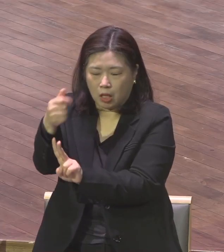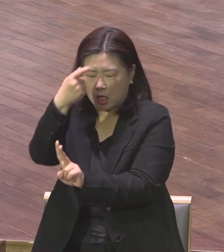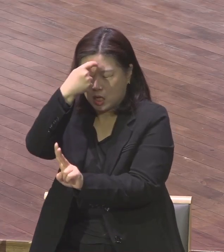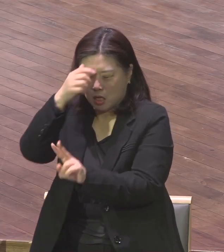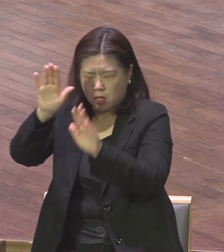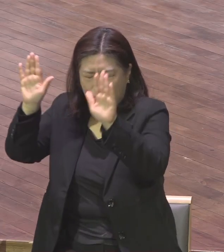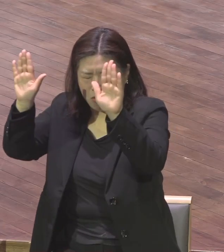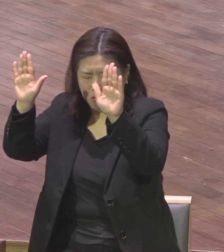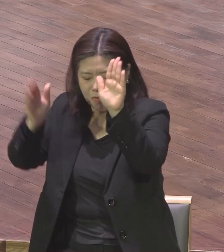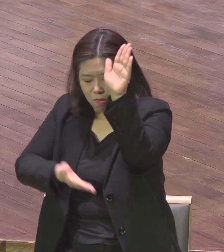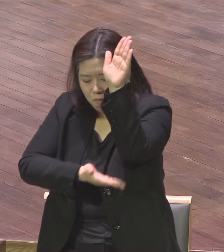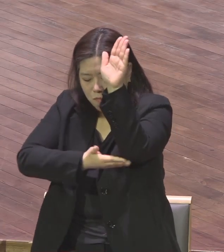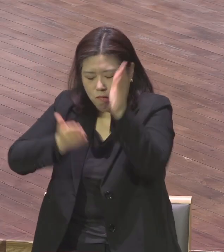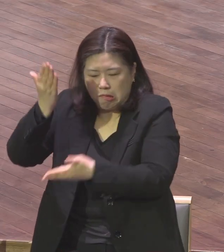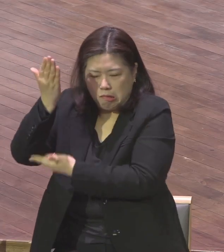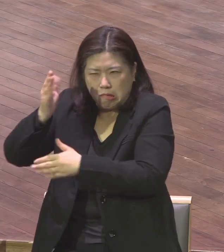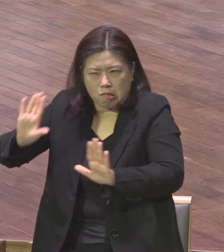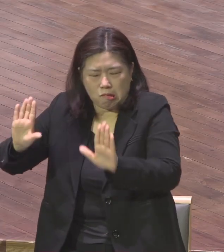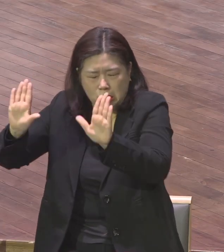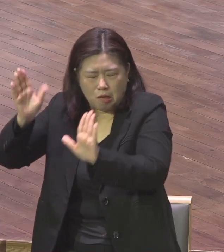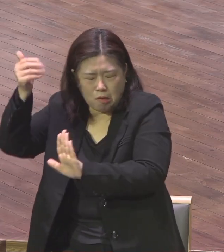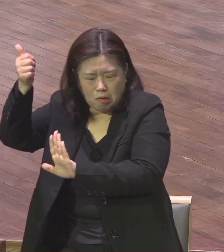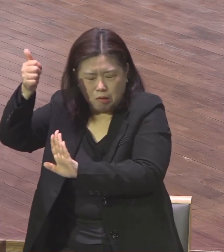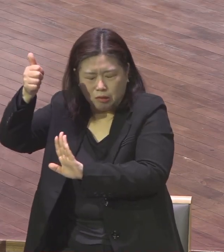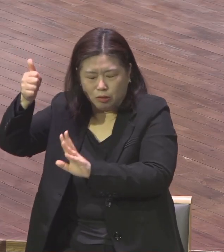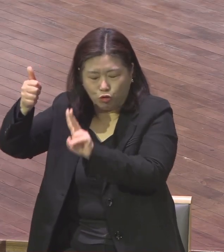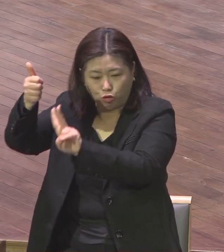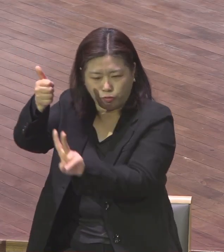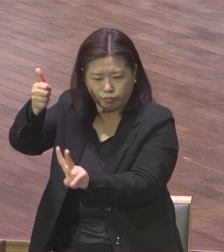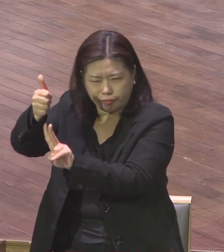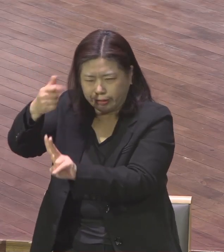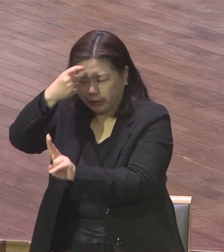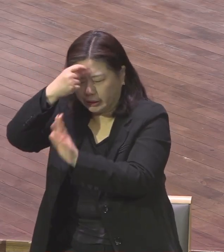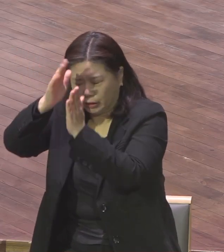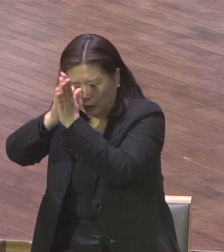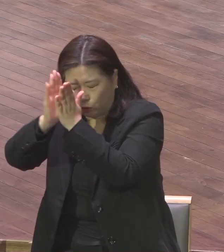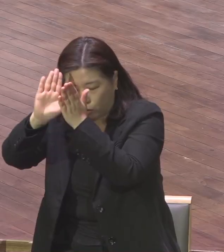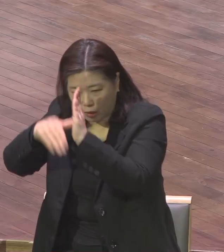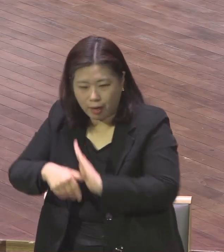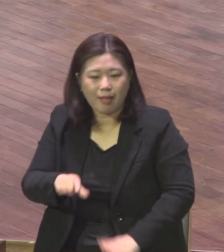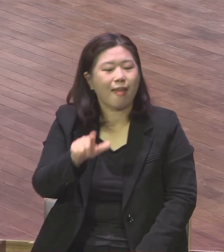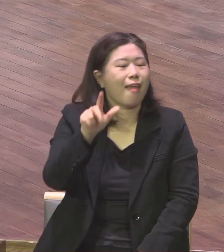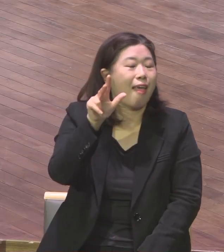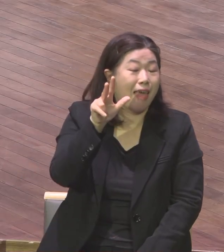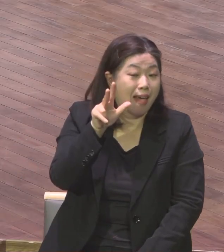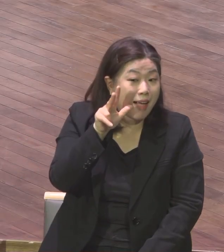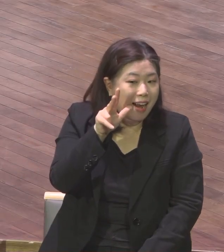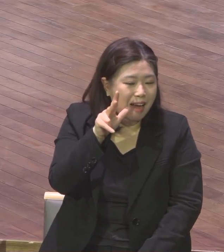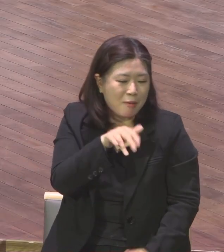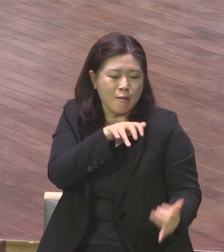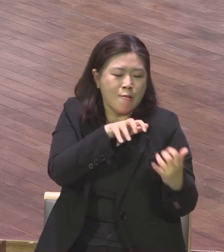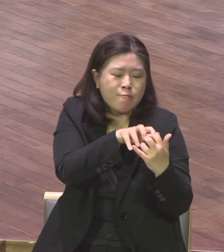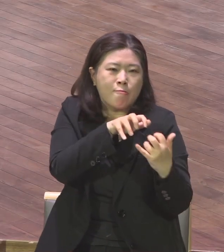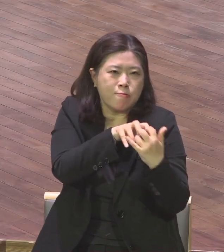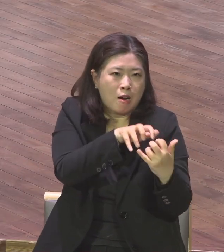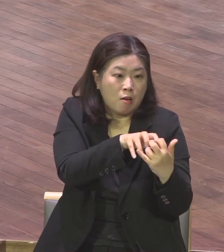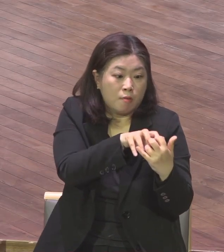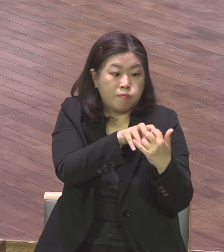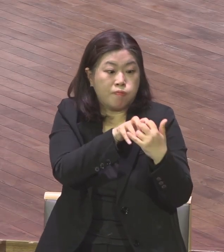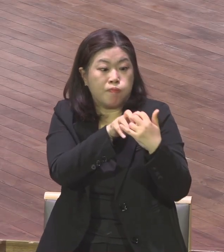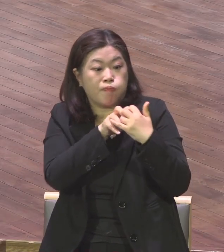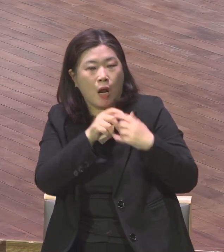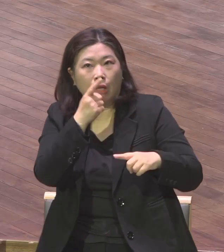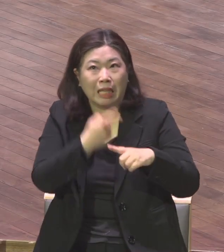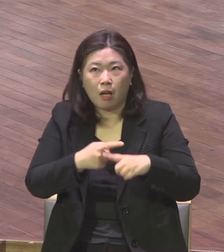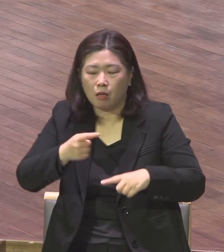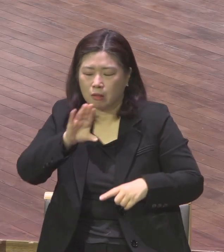밀리고 그렇게 막 아말렉과 싸우는데 말이에요. 싸우는데 이걸 보고 있던 아론과 훌이 안 되겠다. 한쪽에 손을 들어 모세의